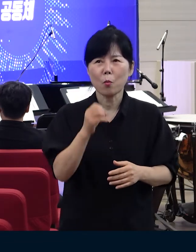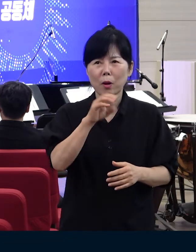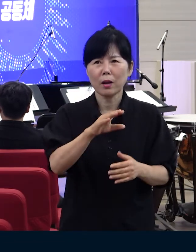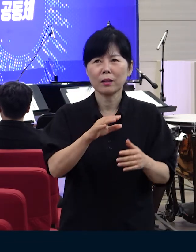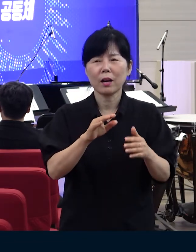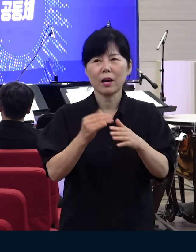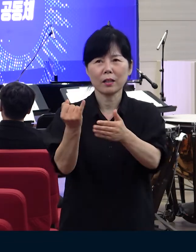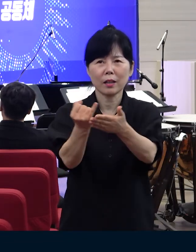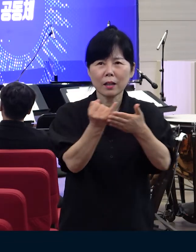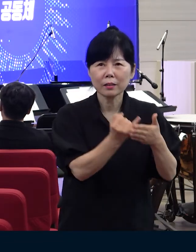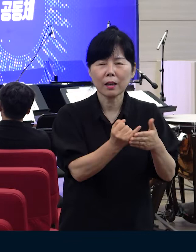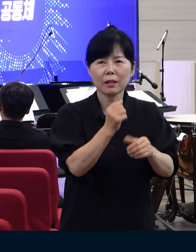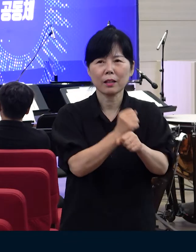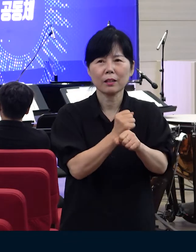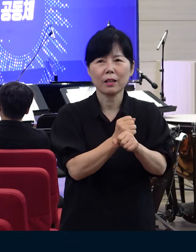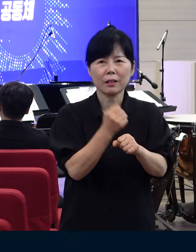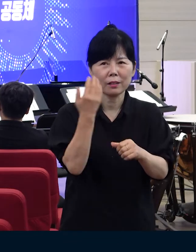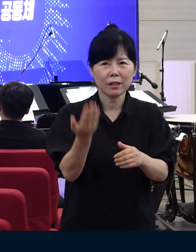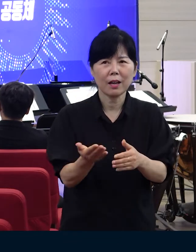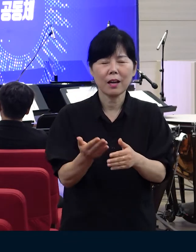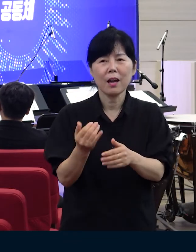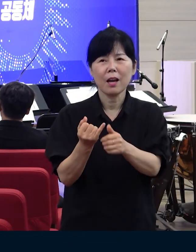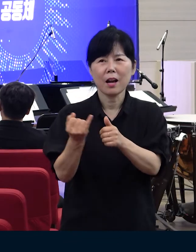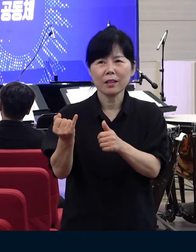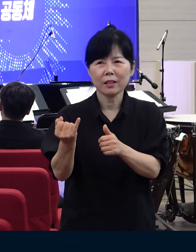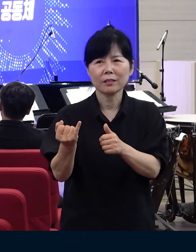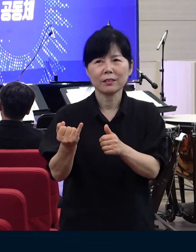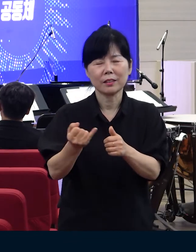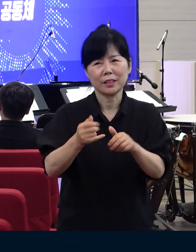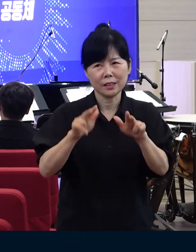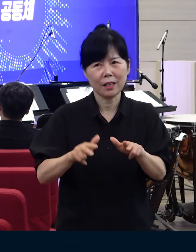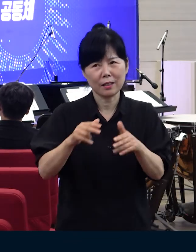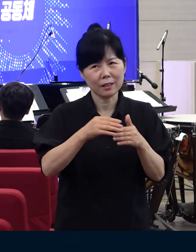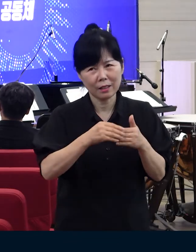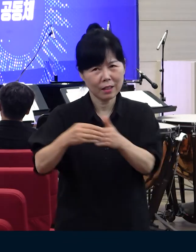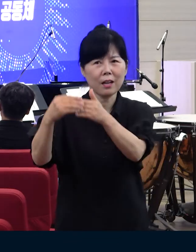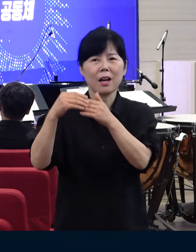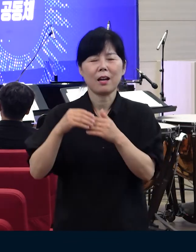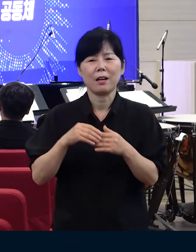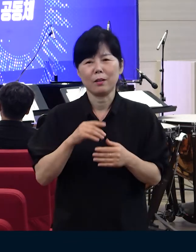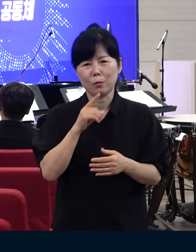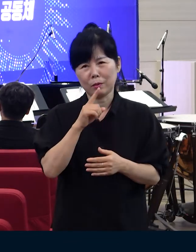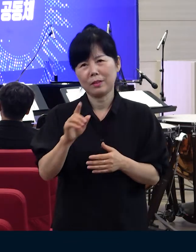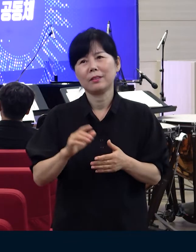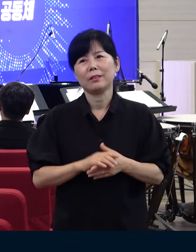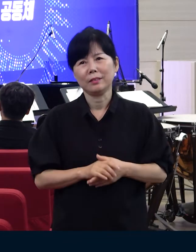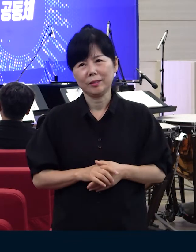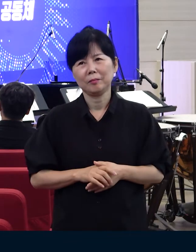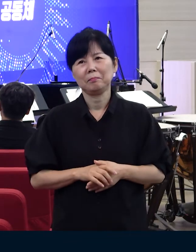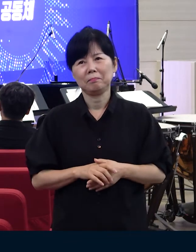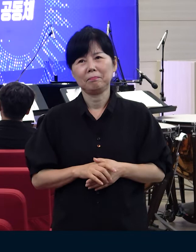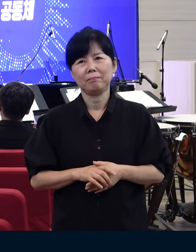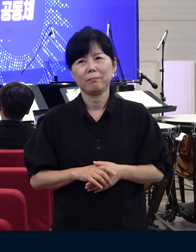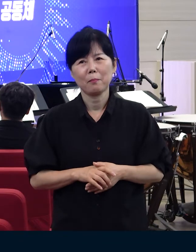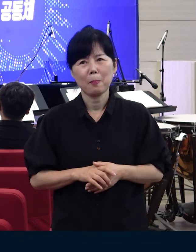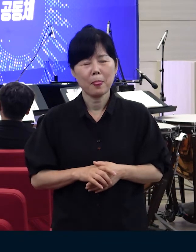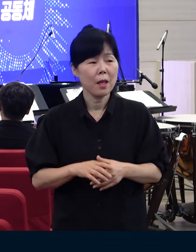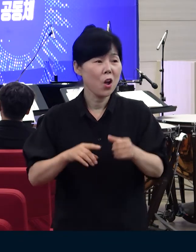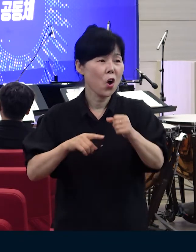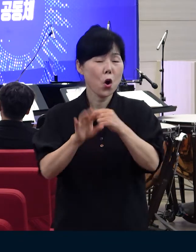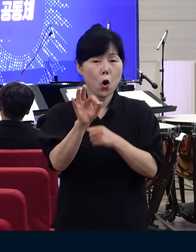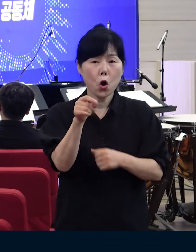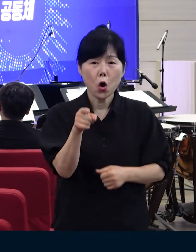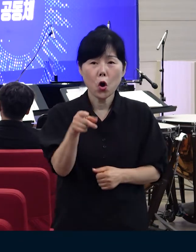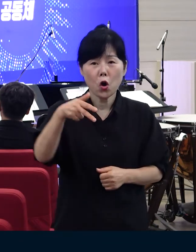데려다가 아내를 삼게 하였느냐? 내 아내가 여기 있으니 이제 데려가라 하고. 여기 나온 어찌하여라는